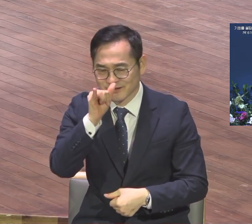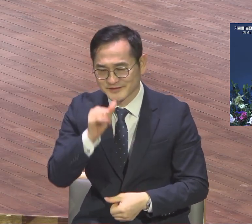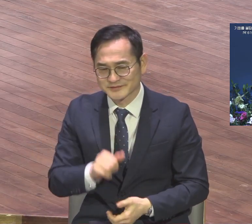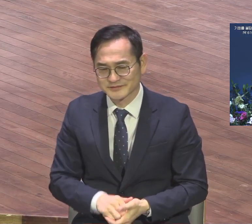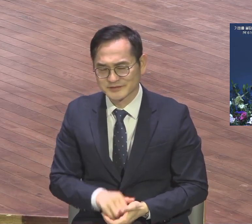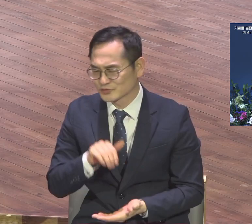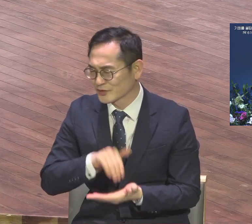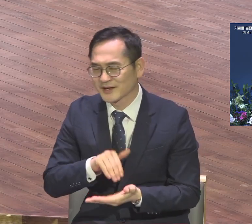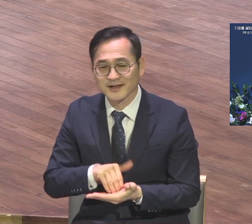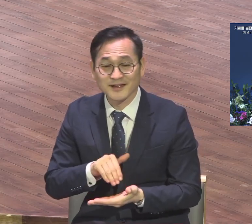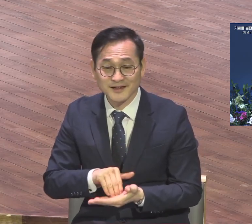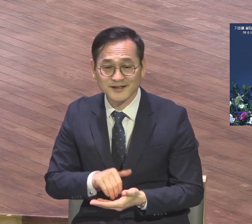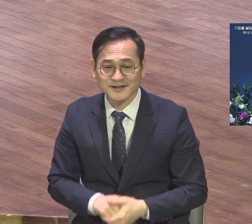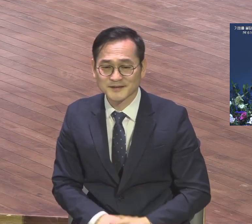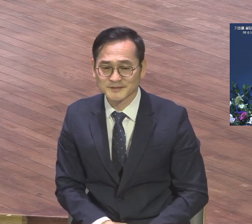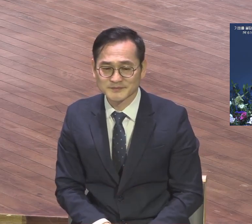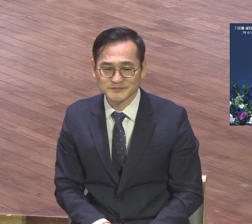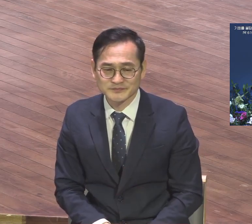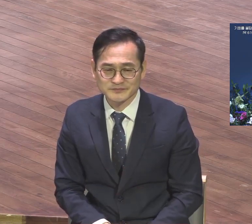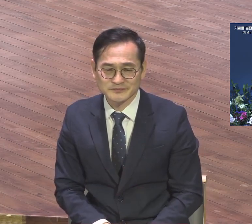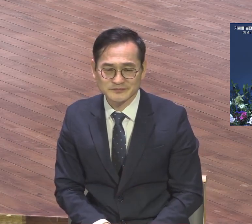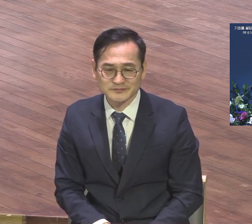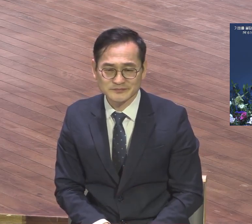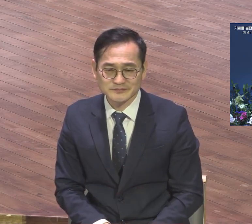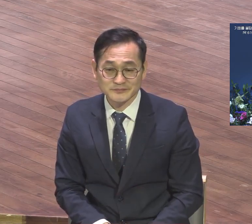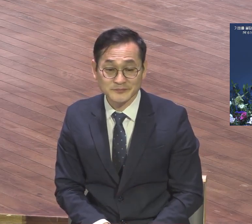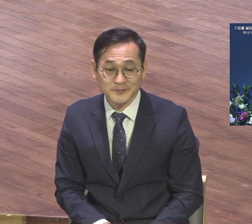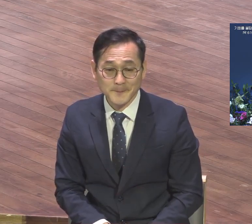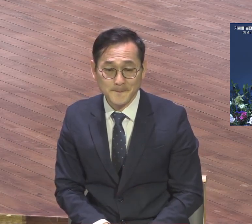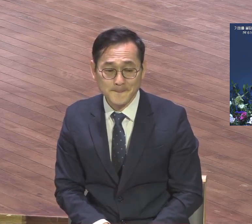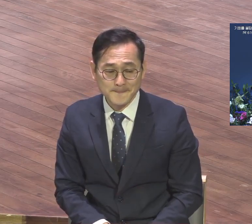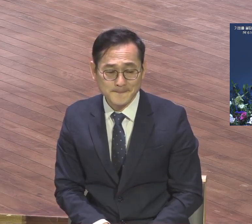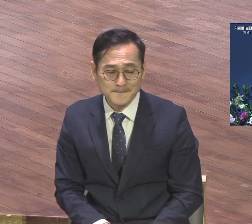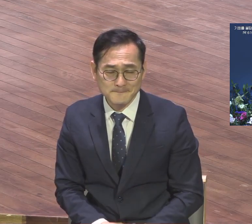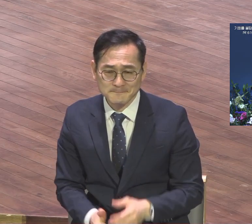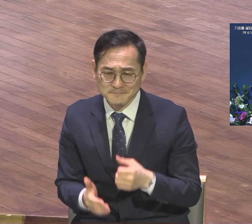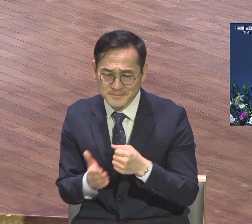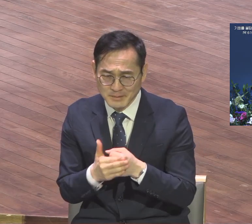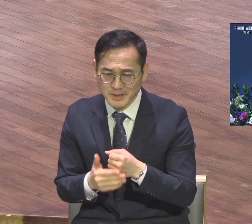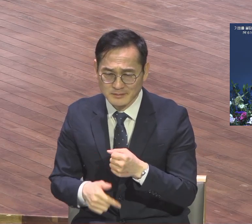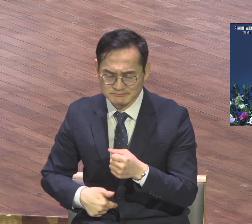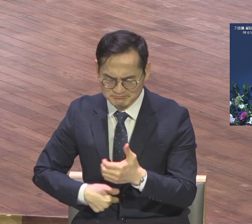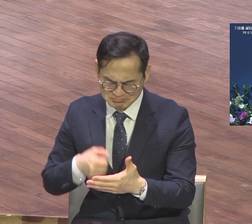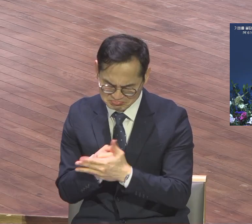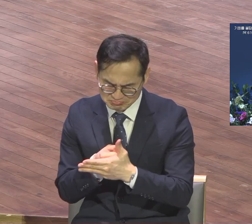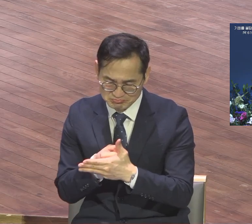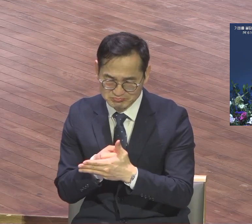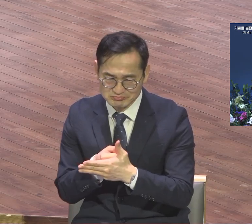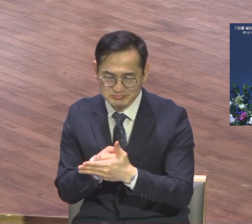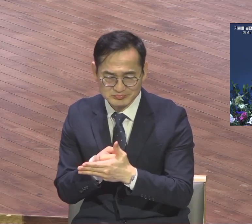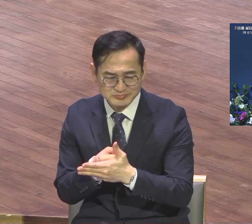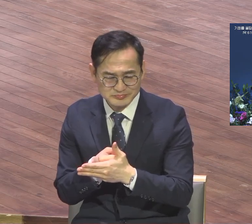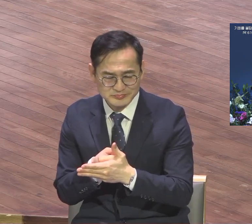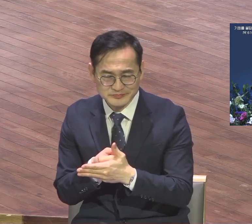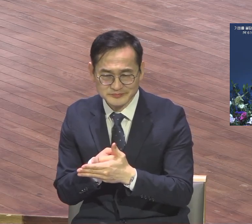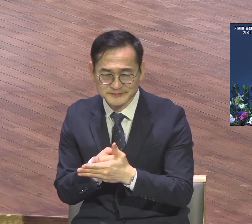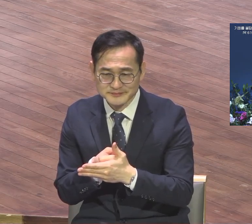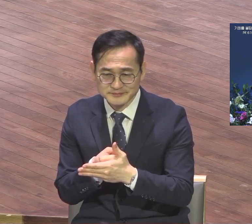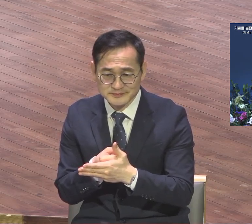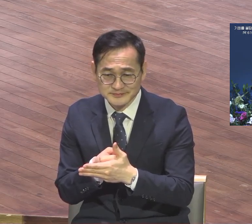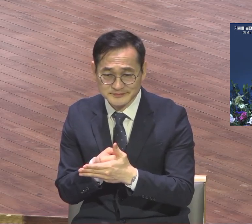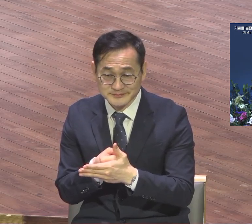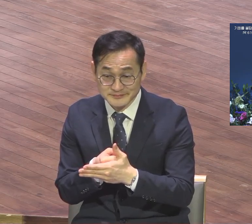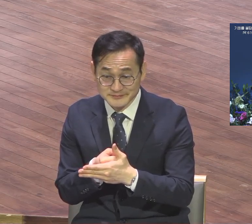후회하지요. 그래서 이 창의적 또 담대한 사업 전략에 놀라운